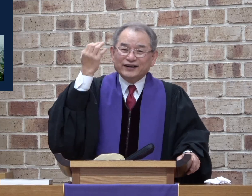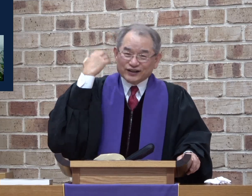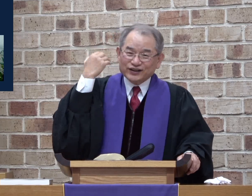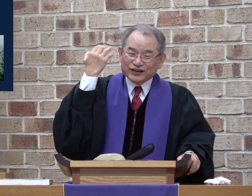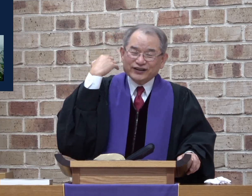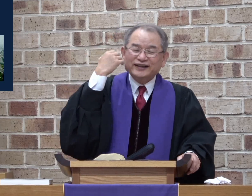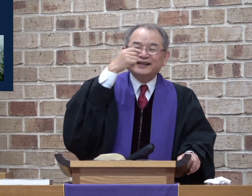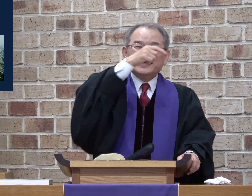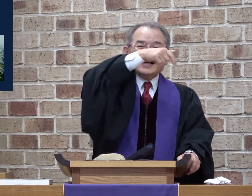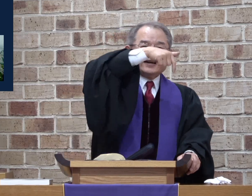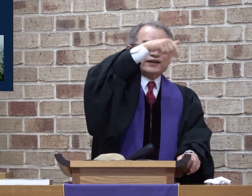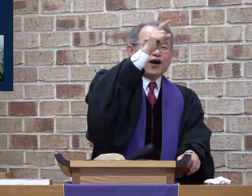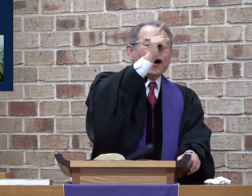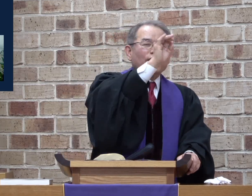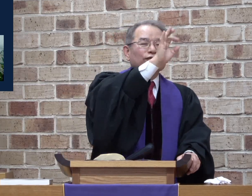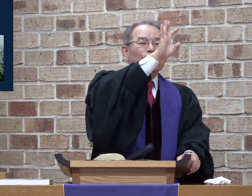우리가 강북에서